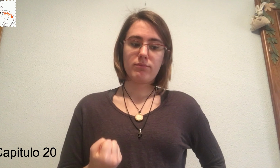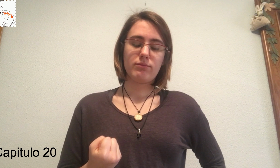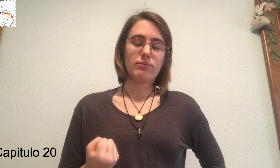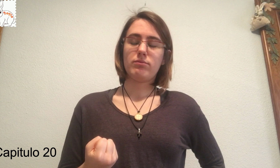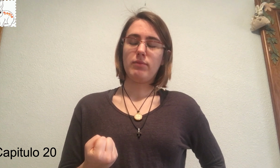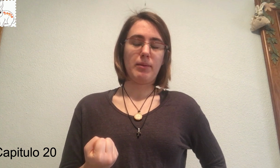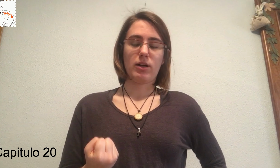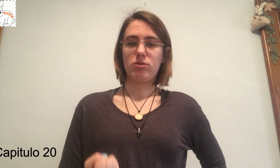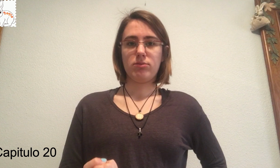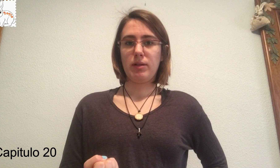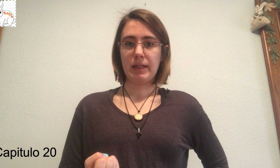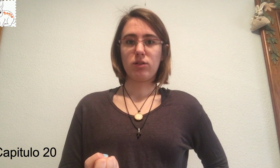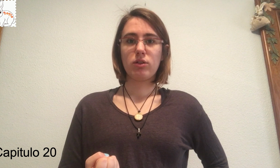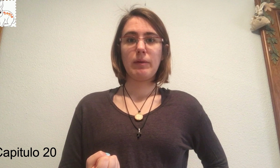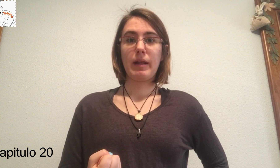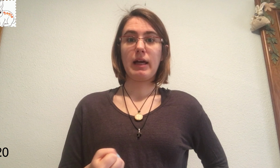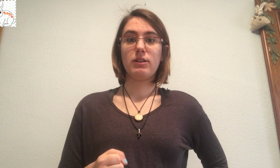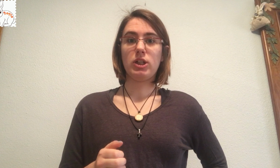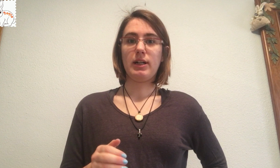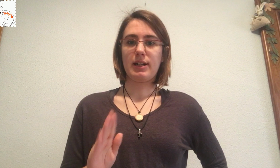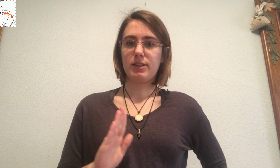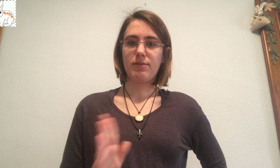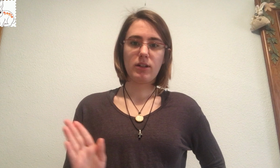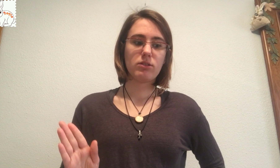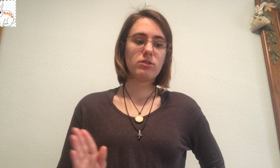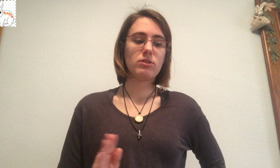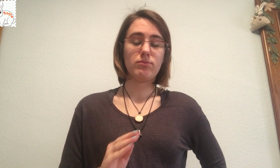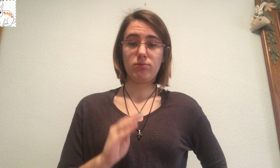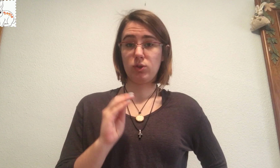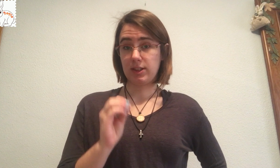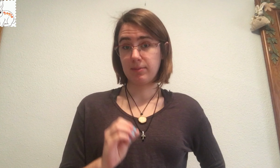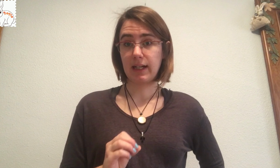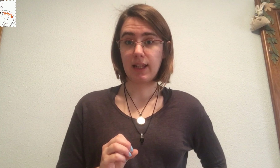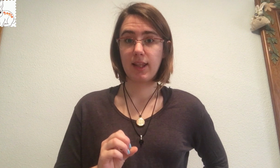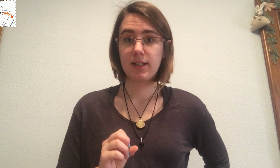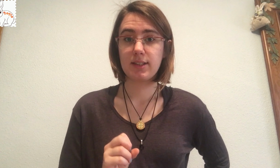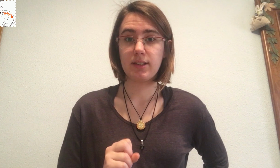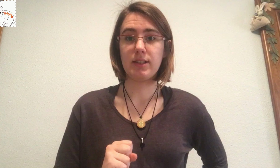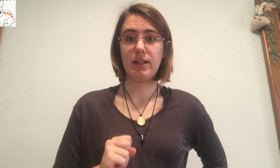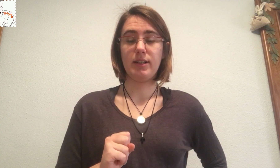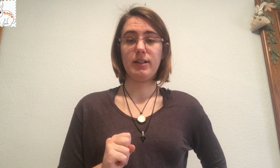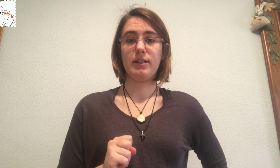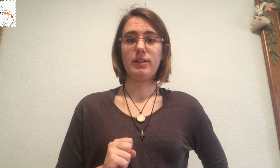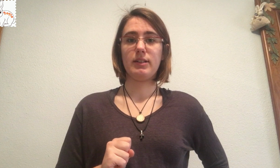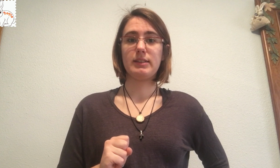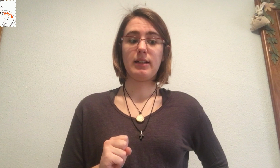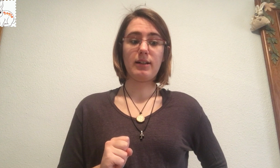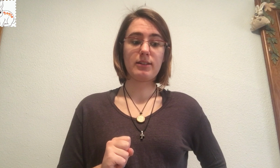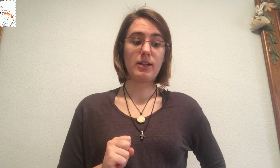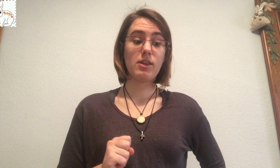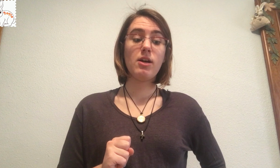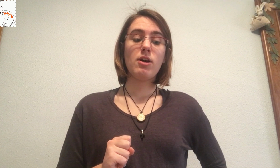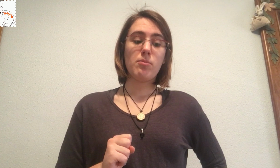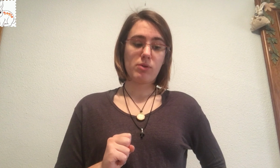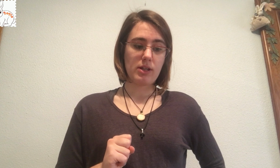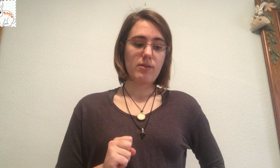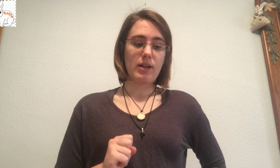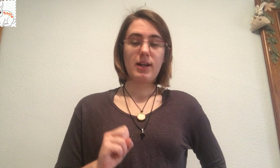Me marcó Me marcó De verdad O sea Rectifico Muchísimas gracias A esta actriz Porque de verdad